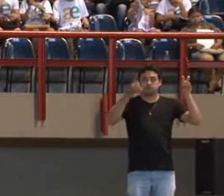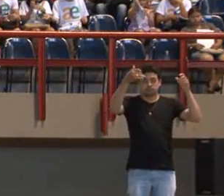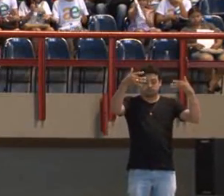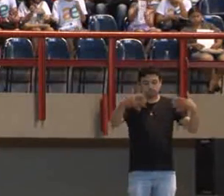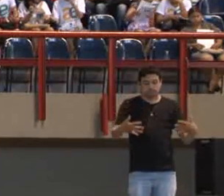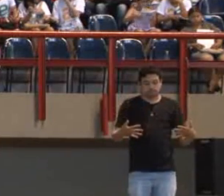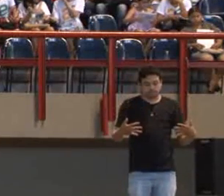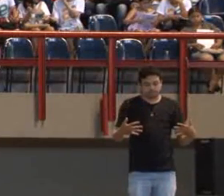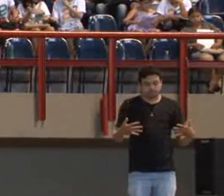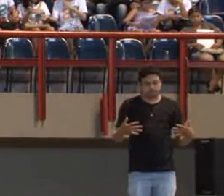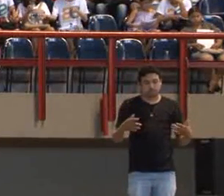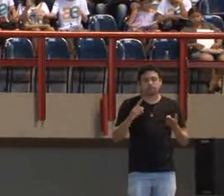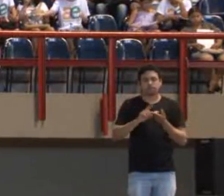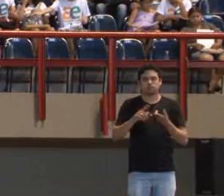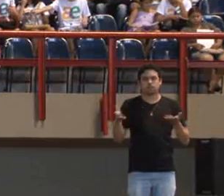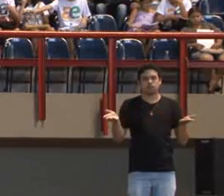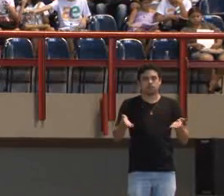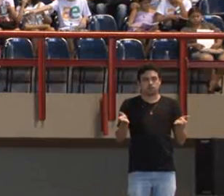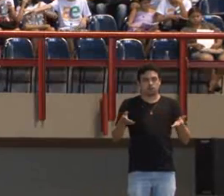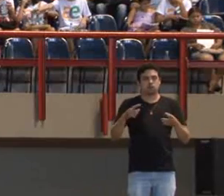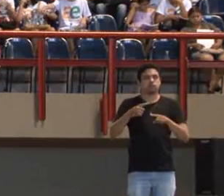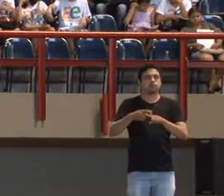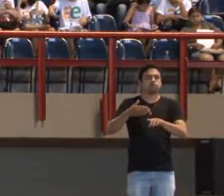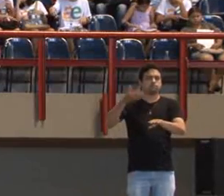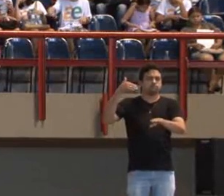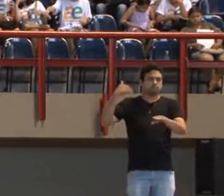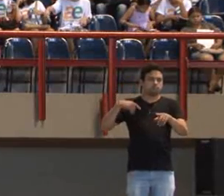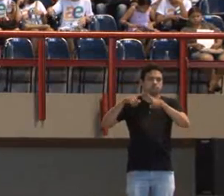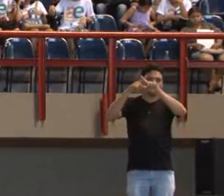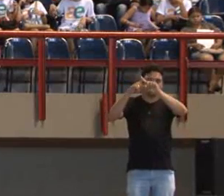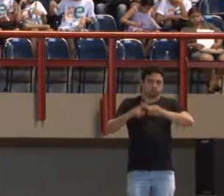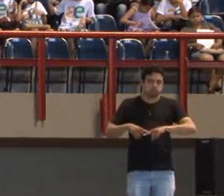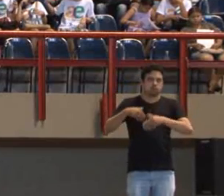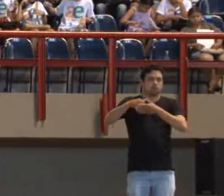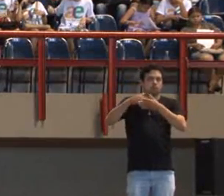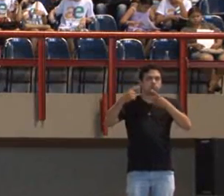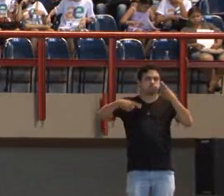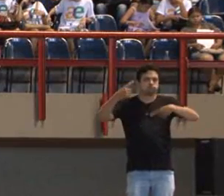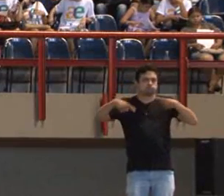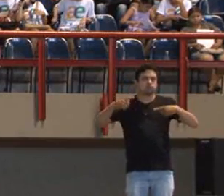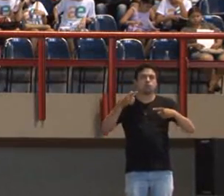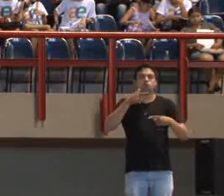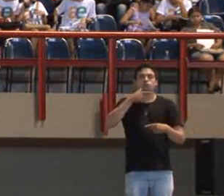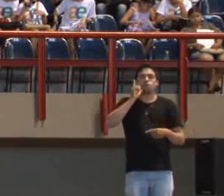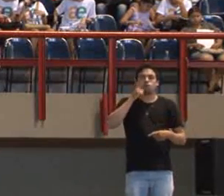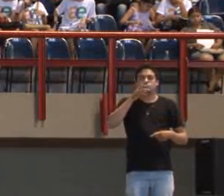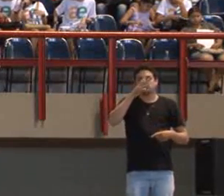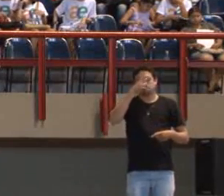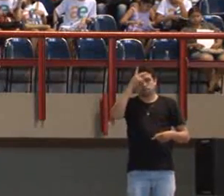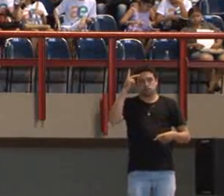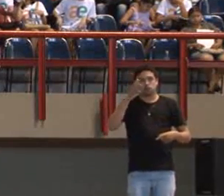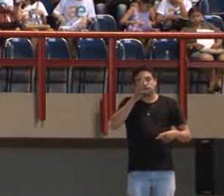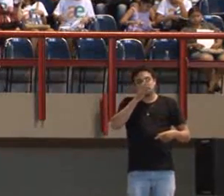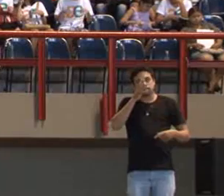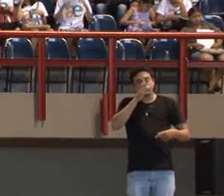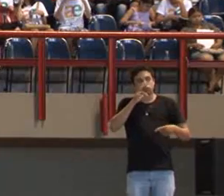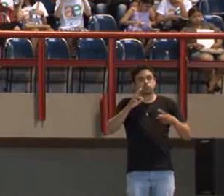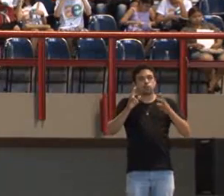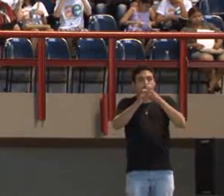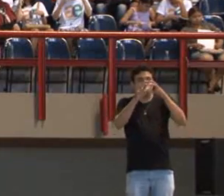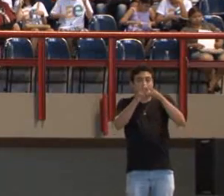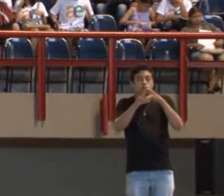assim, e principalmente agora que a gente acabou de viver esse tempo de jogos e tudo, disputa, ontem o pessoal assistiu a luta, ficou naquele